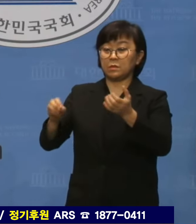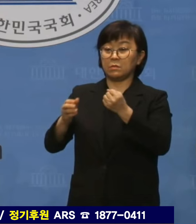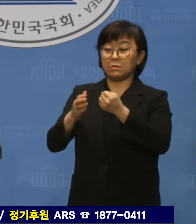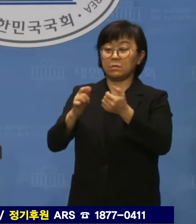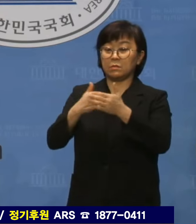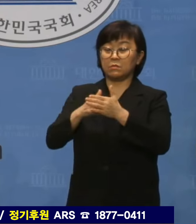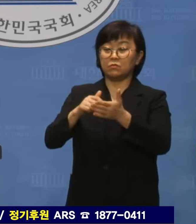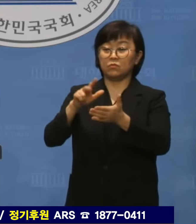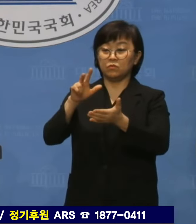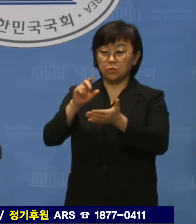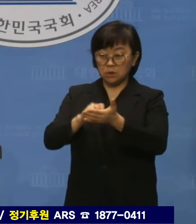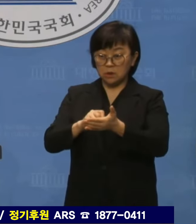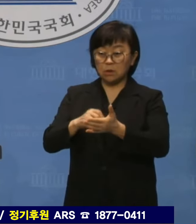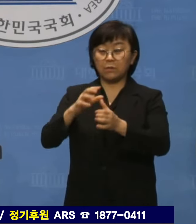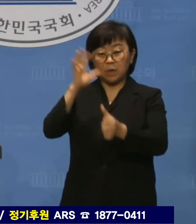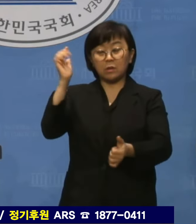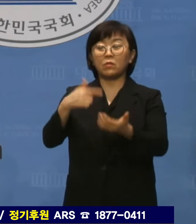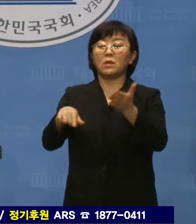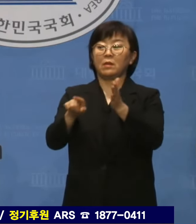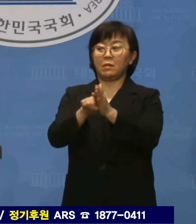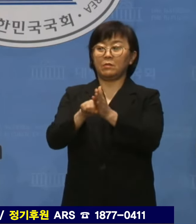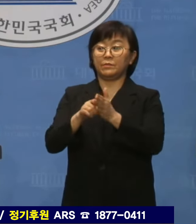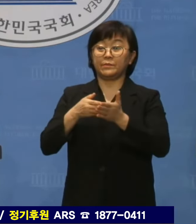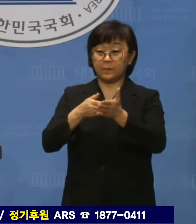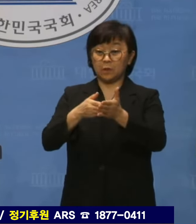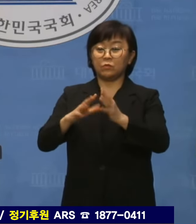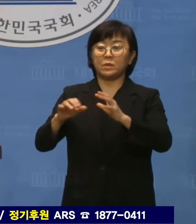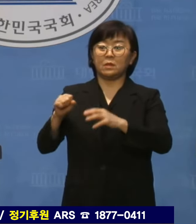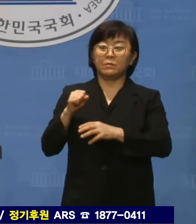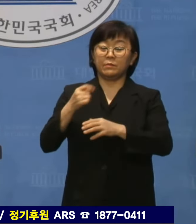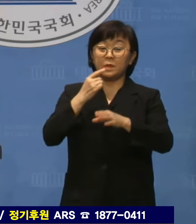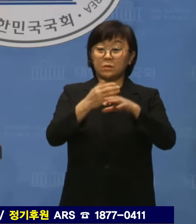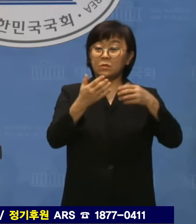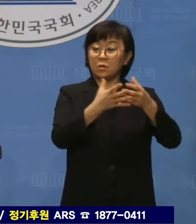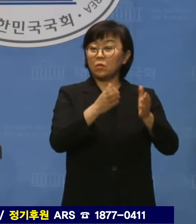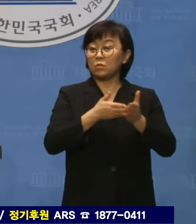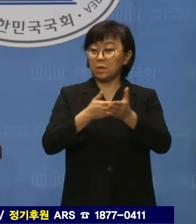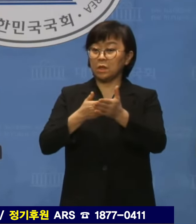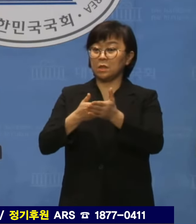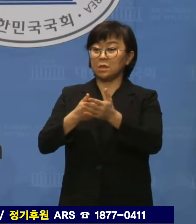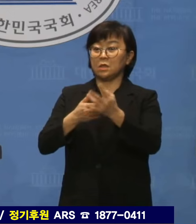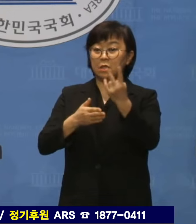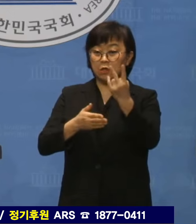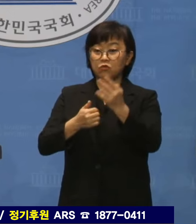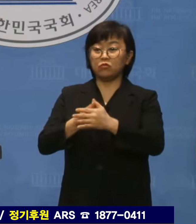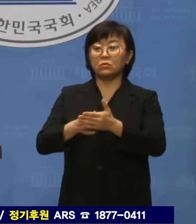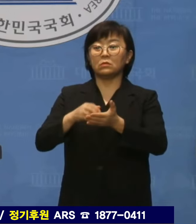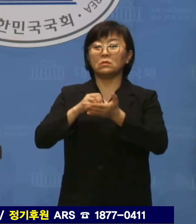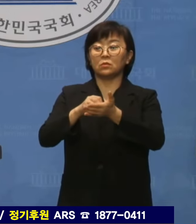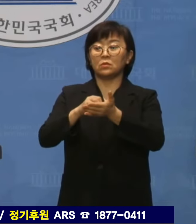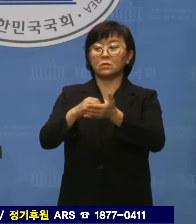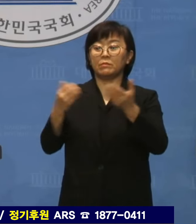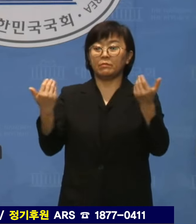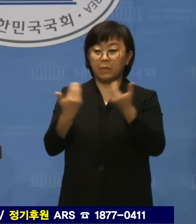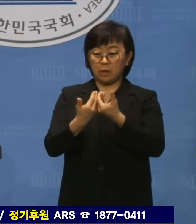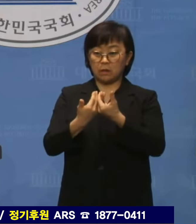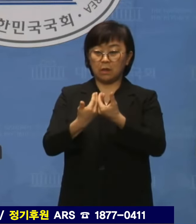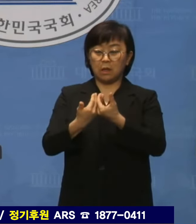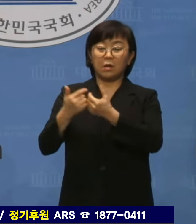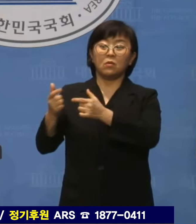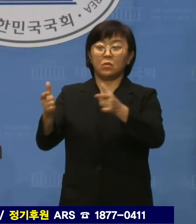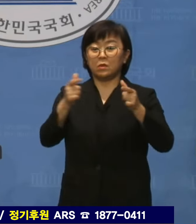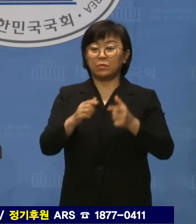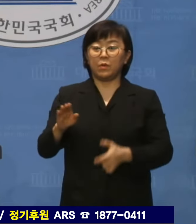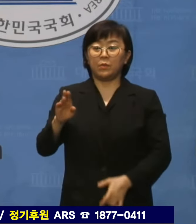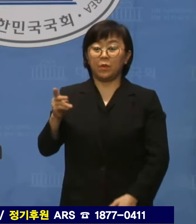안을 제시했습니다 그러나 국민의 민주당 등록를 끝까지 반대하며 권역별